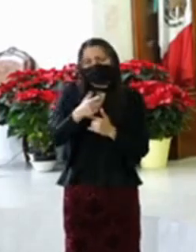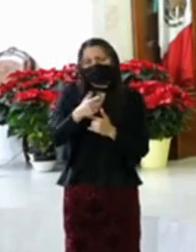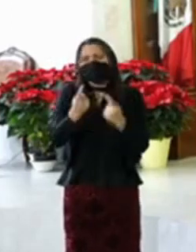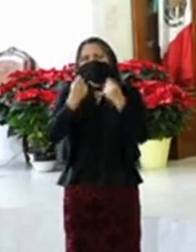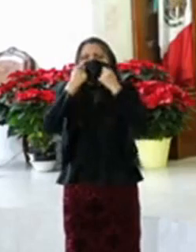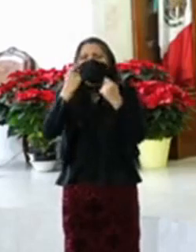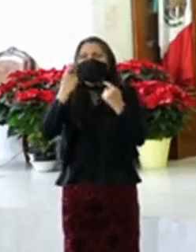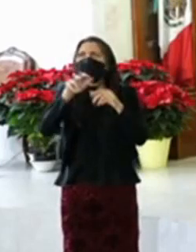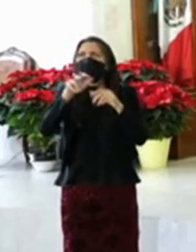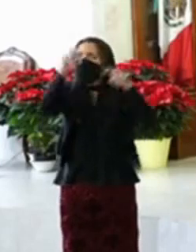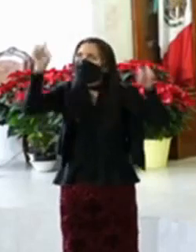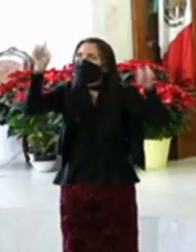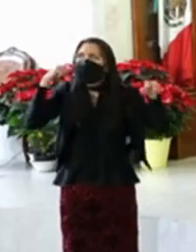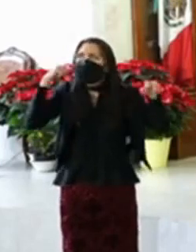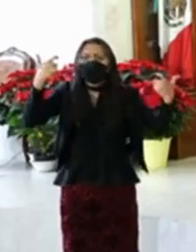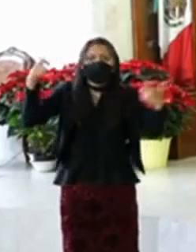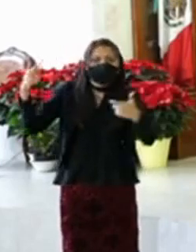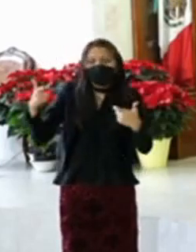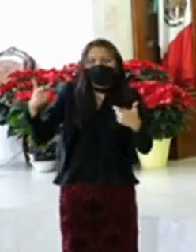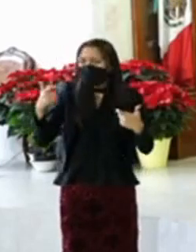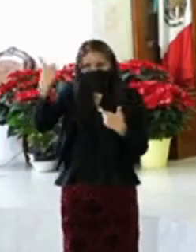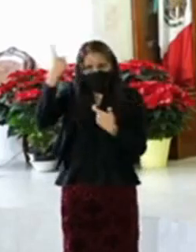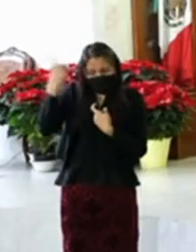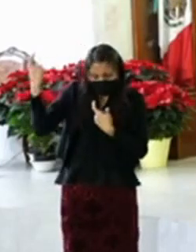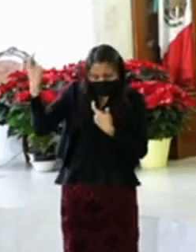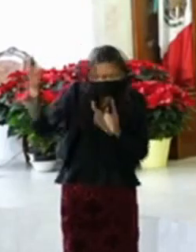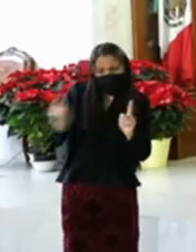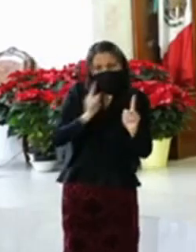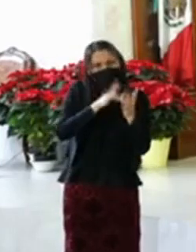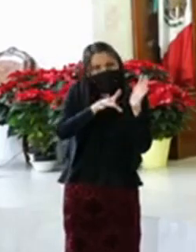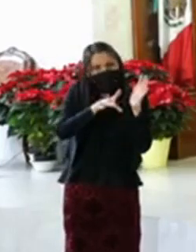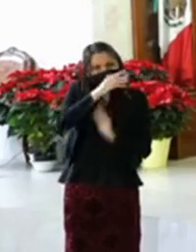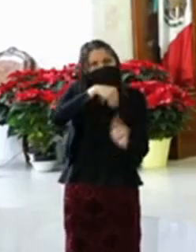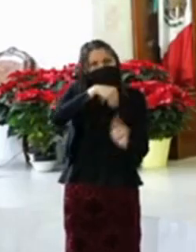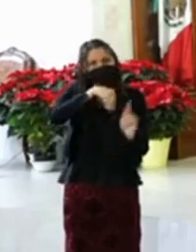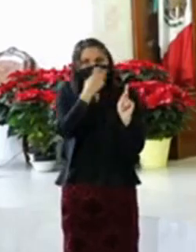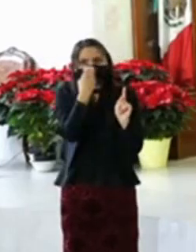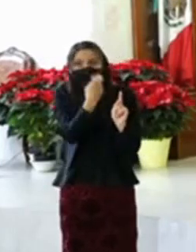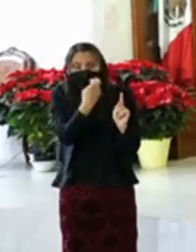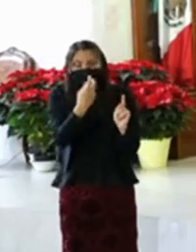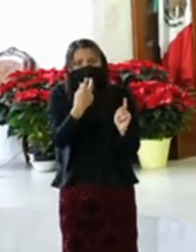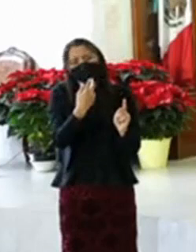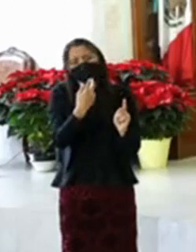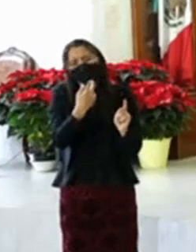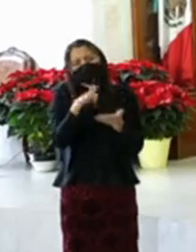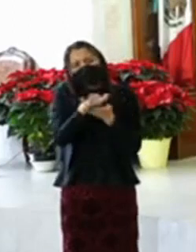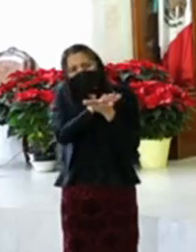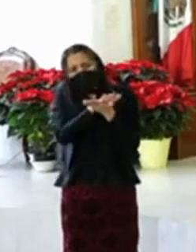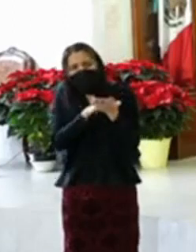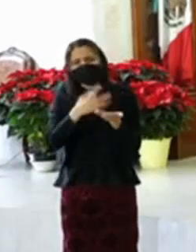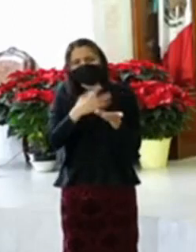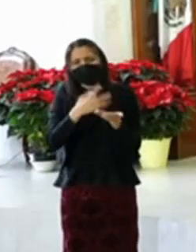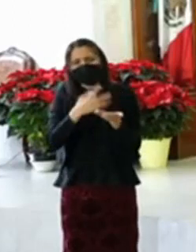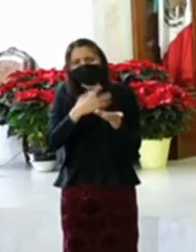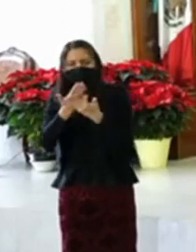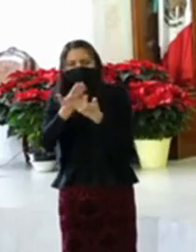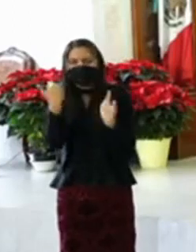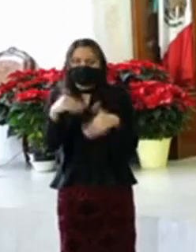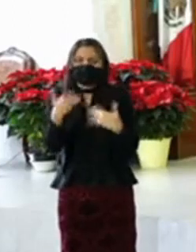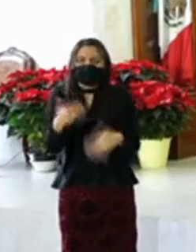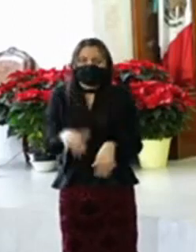No solamente el Señor estuvo en la tierra 33 años y medio. Él es